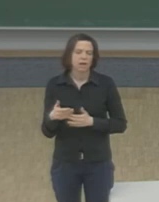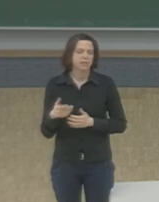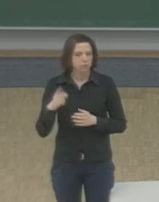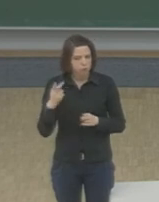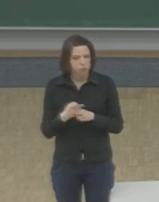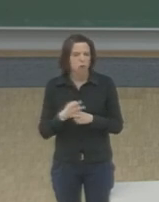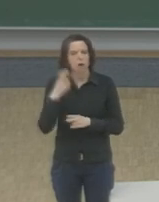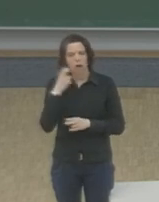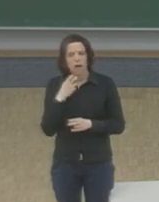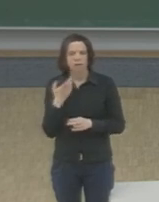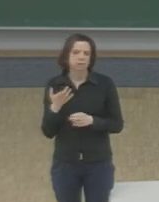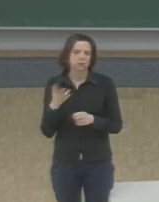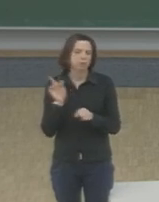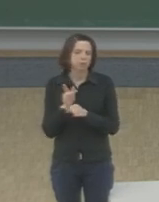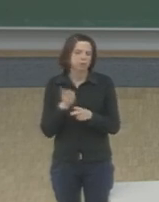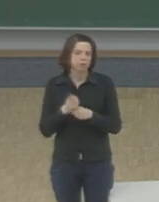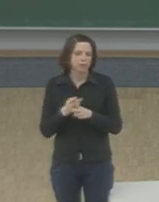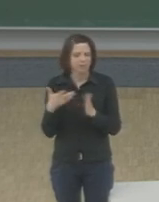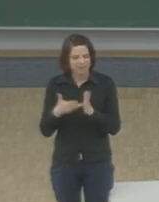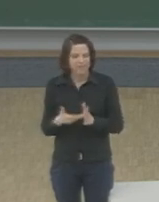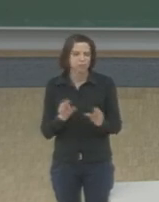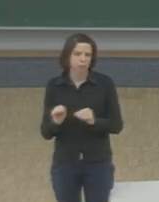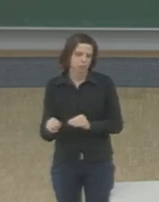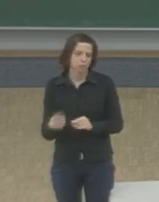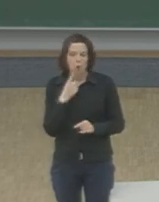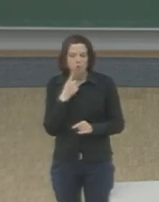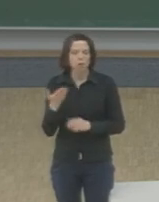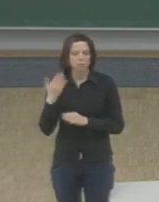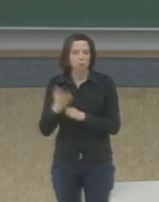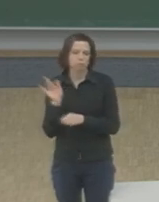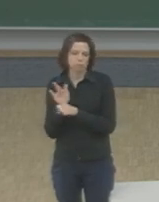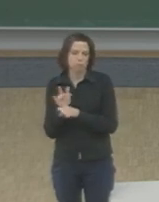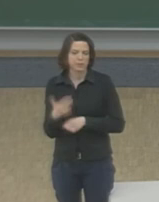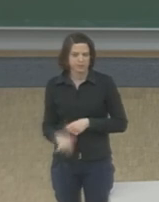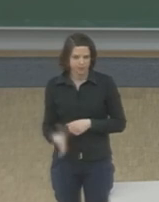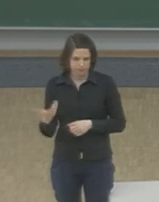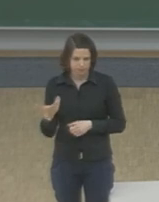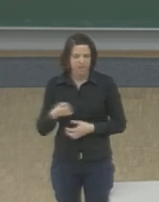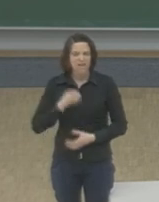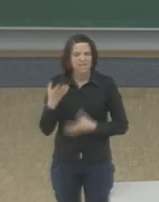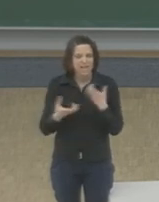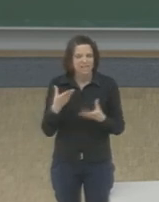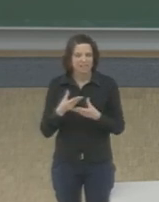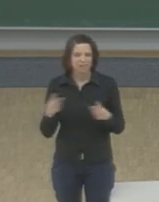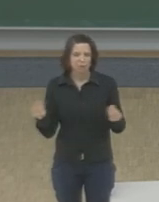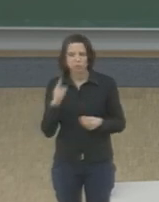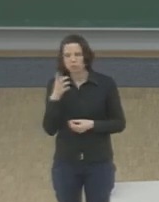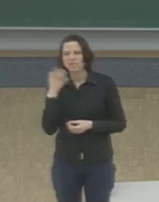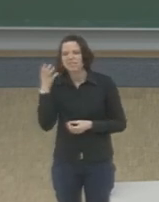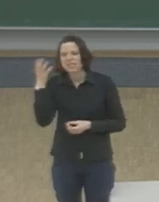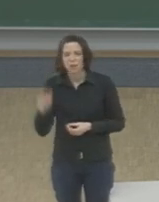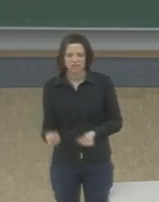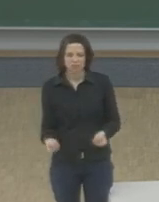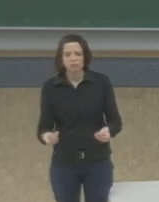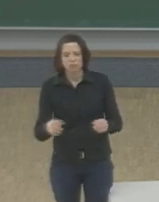selbst scharf kritisierten standardisierten Testverfahren, in denen kreative Problemlösung allenfalls als theoretische Dekoration eine